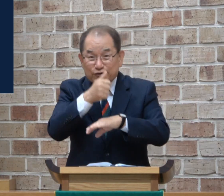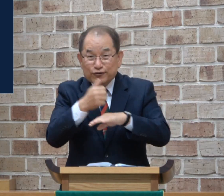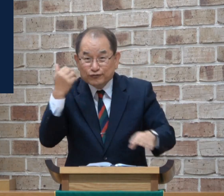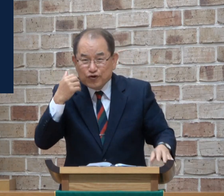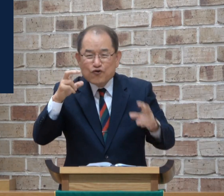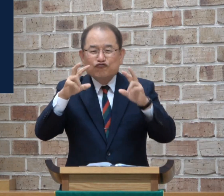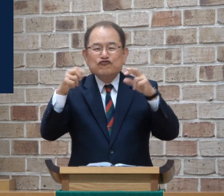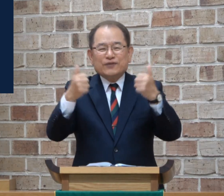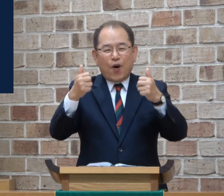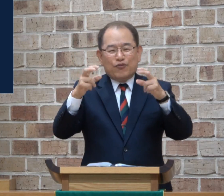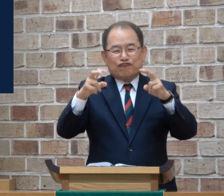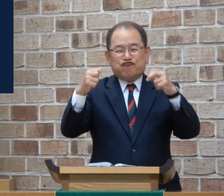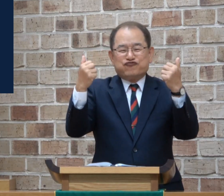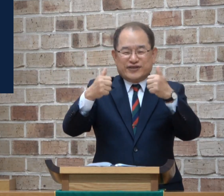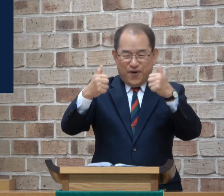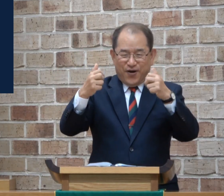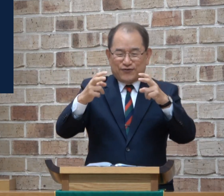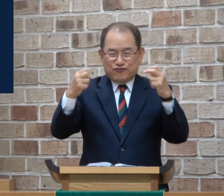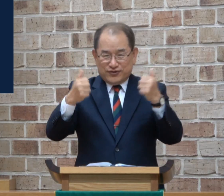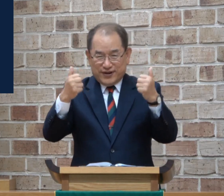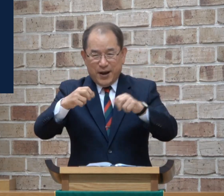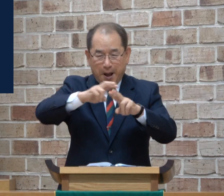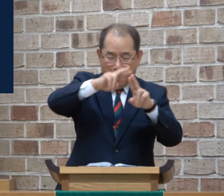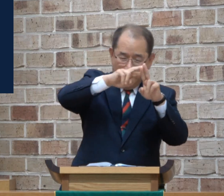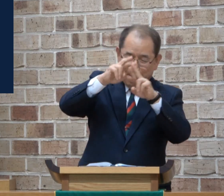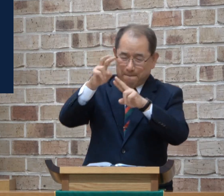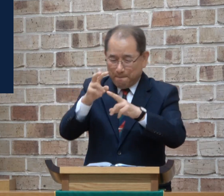국회의원입니다. 이발을 다 한 후에